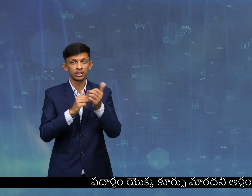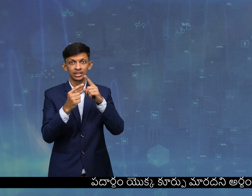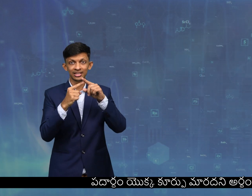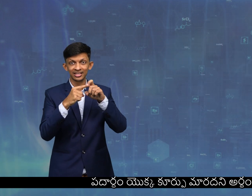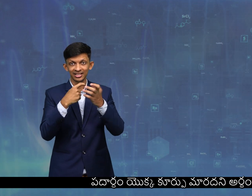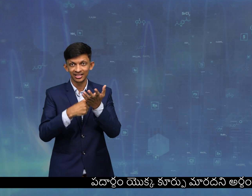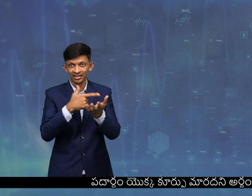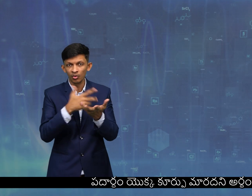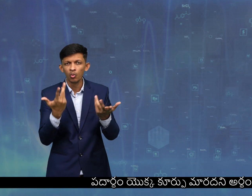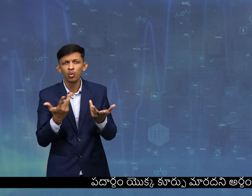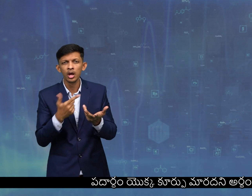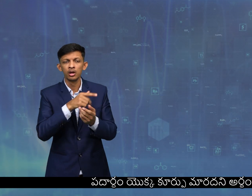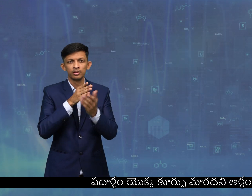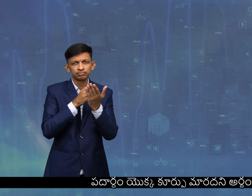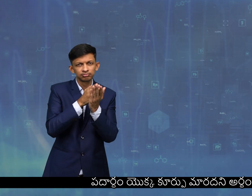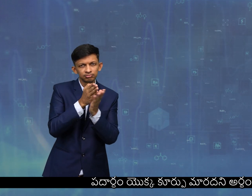అర్థం.